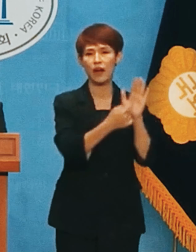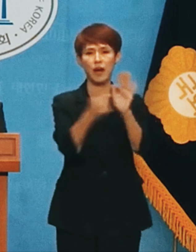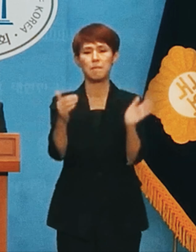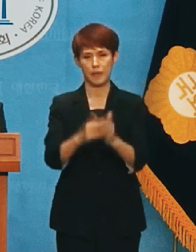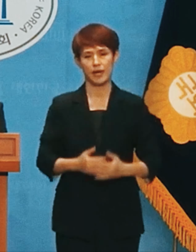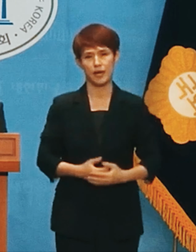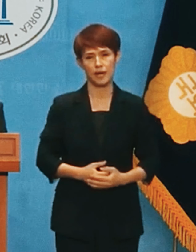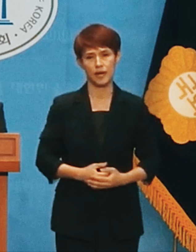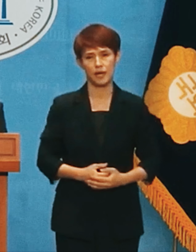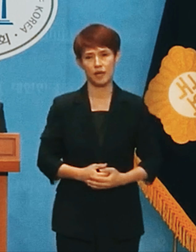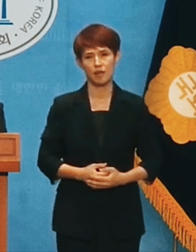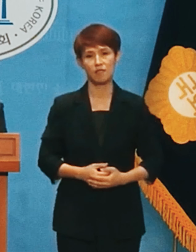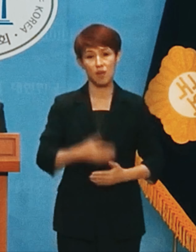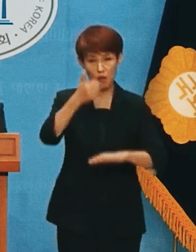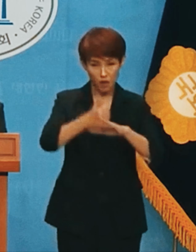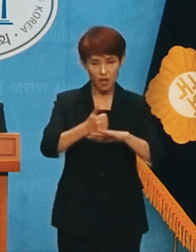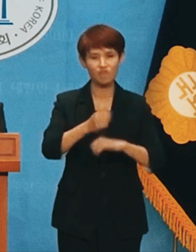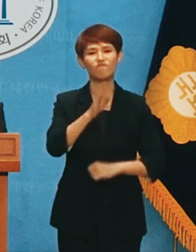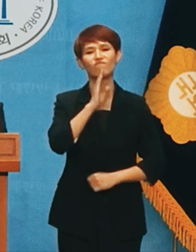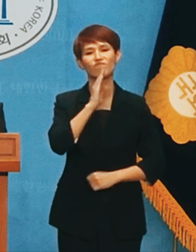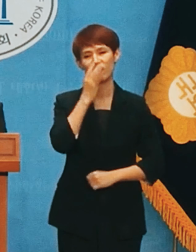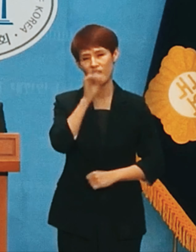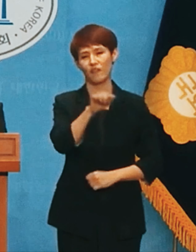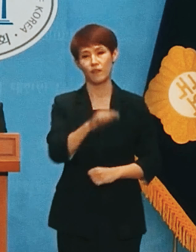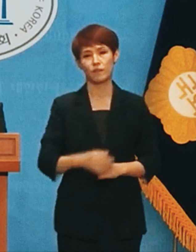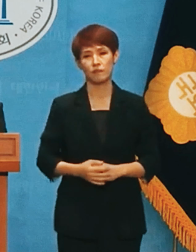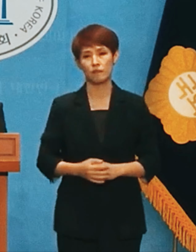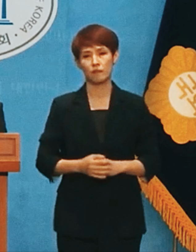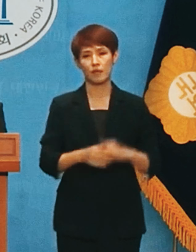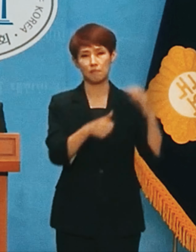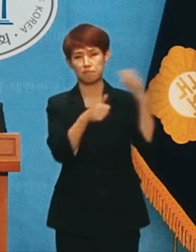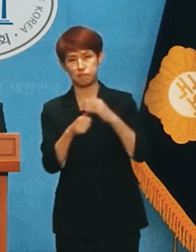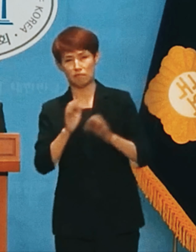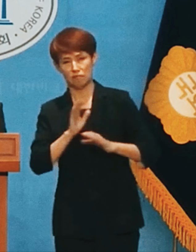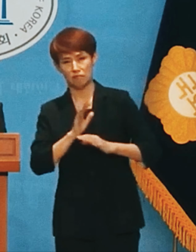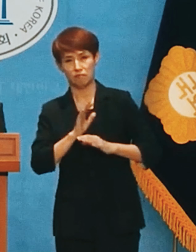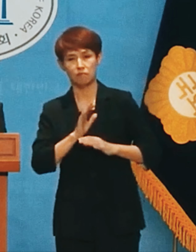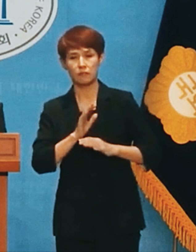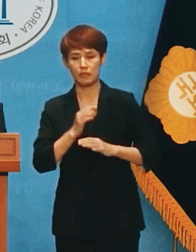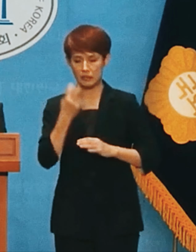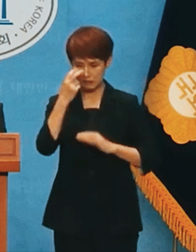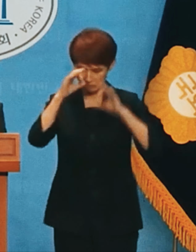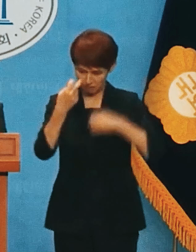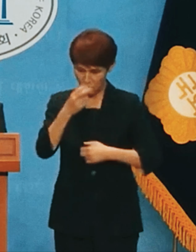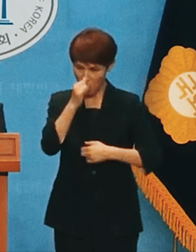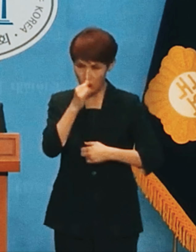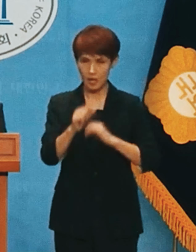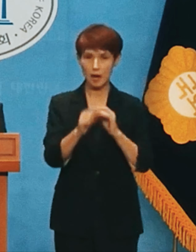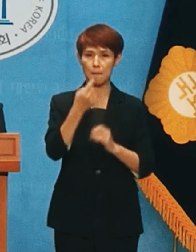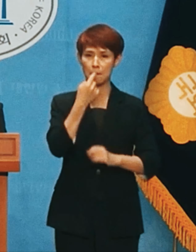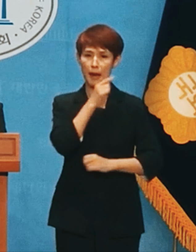어찌 보면 당연한 결과입니다 제재가 두려워 스스로 검열하게 만드는 입틀막